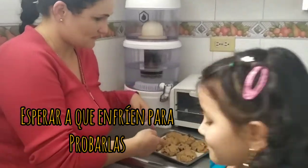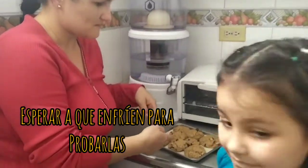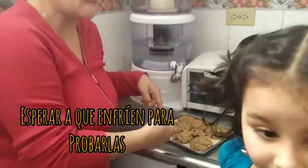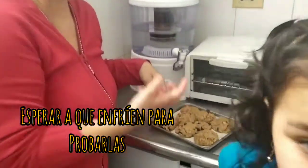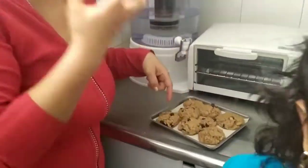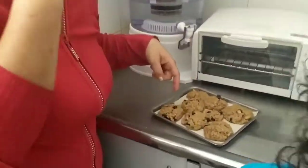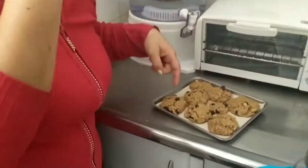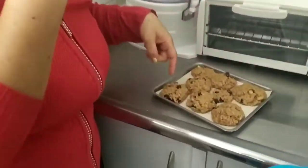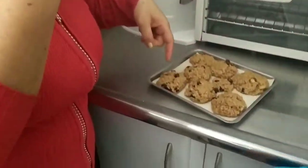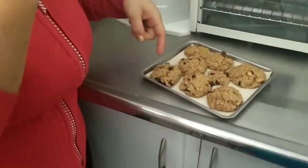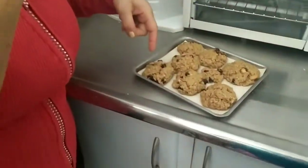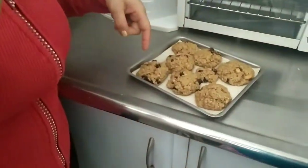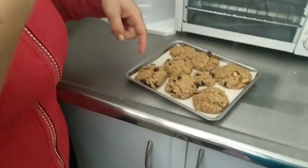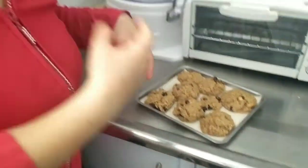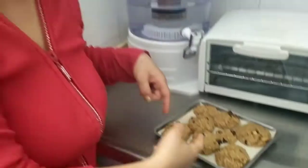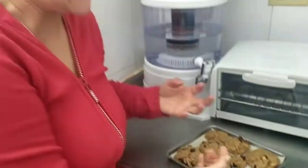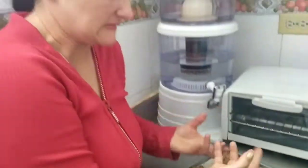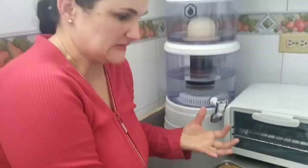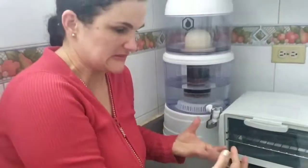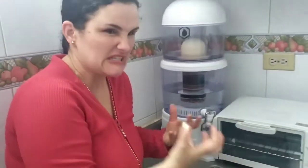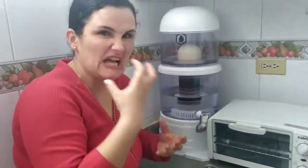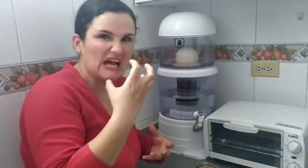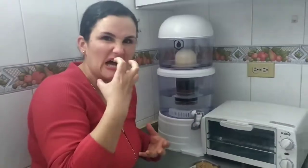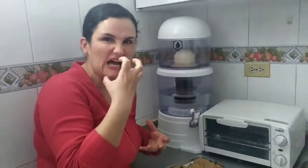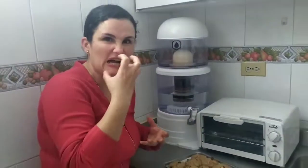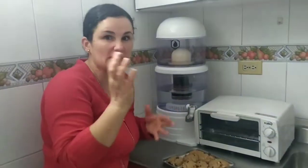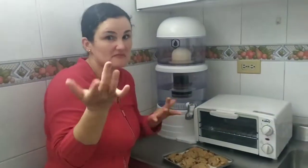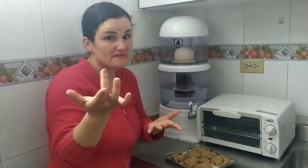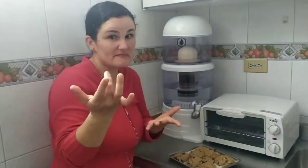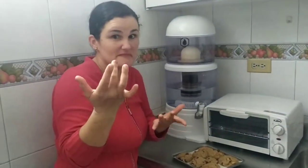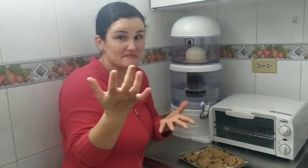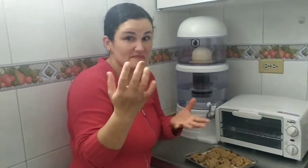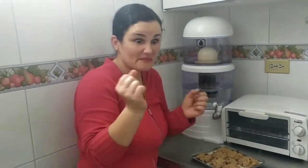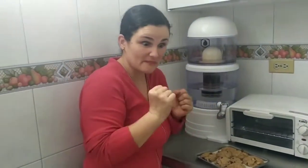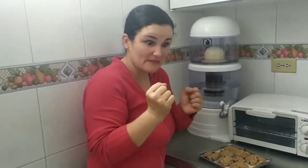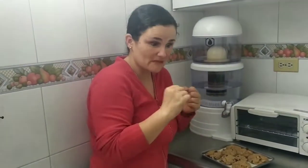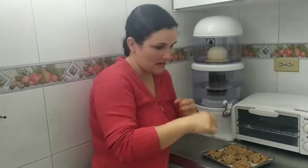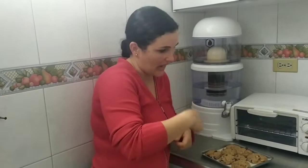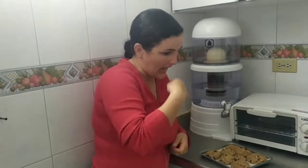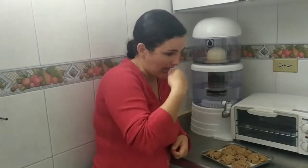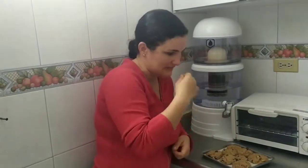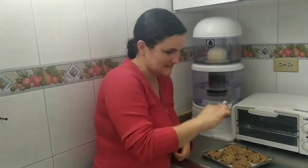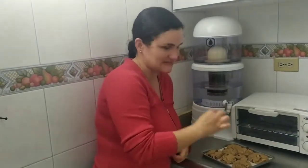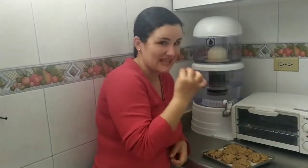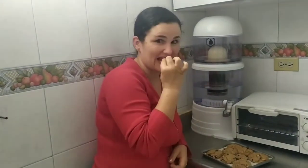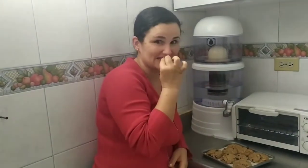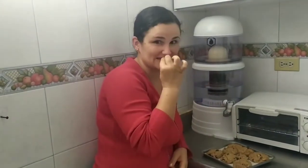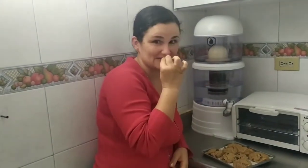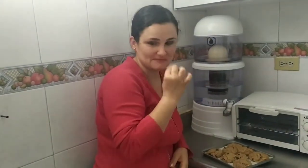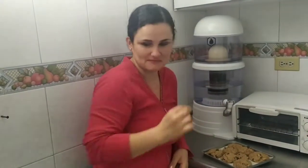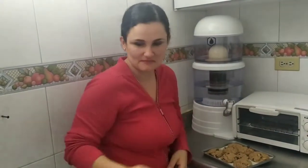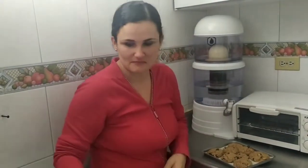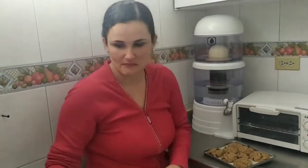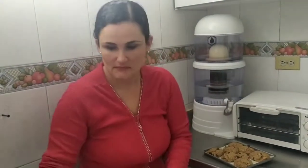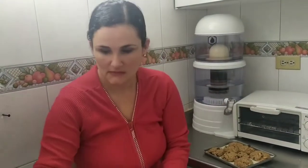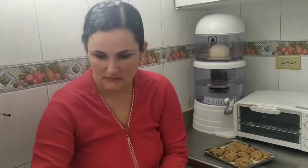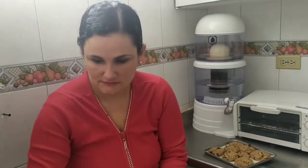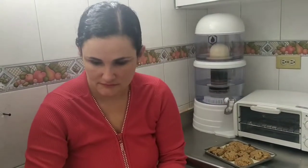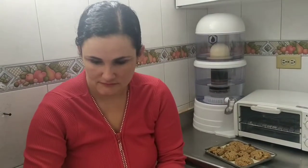Acerquemos la cámara para que vean cómo quedan. Ahorita están bien calientes, entonces hay que esperar a que estén un poco frías